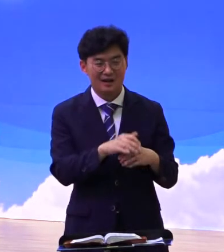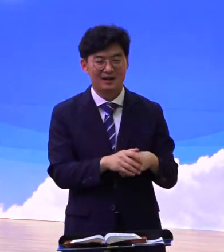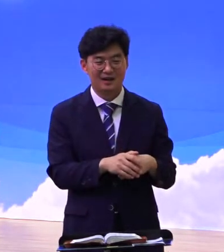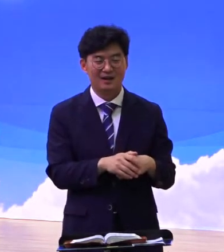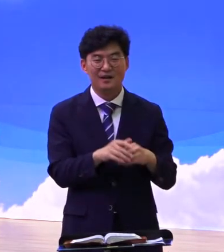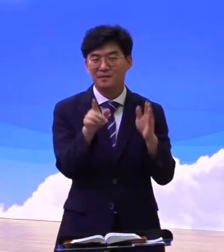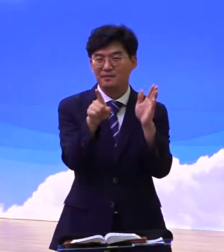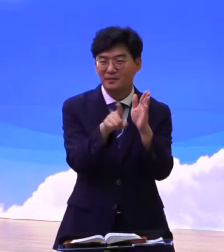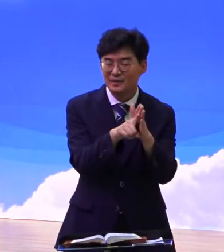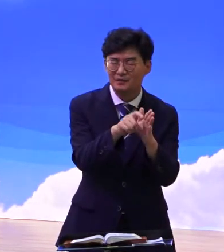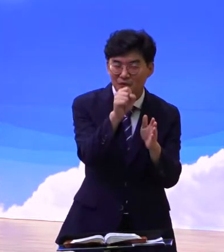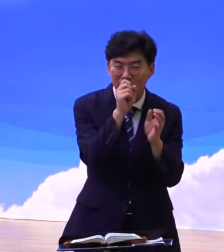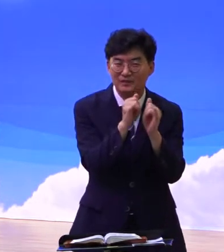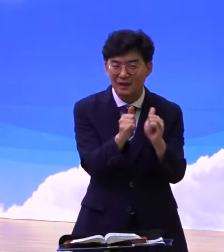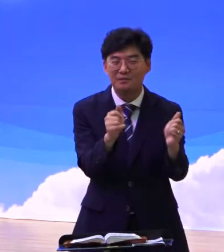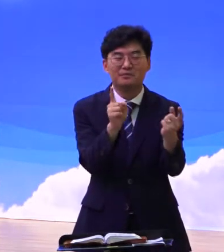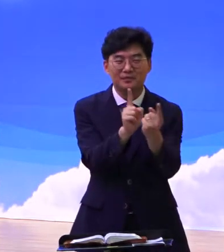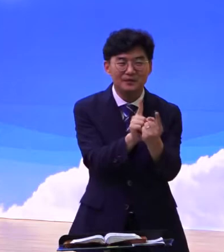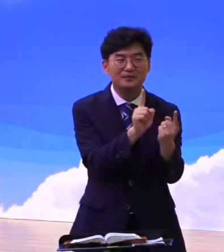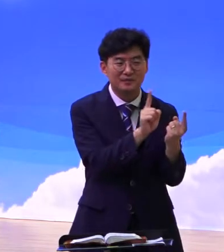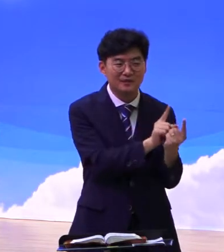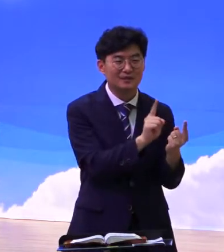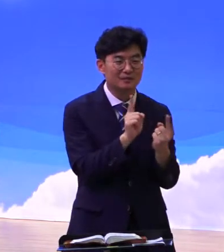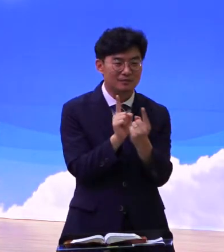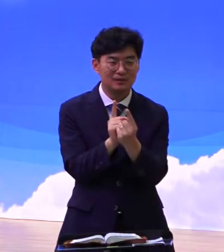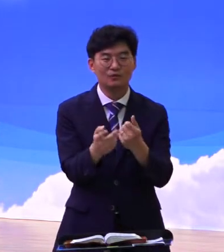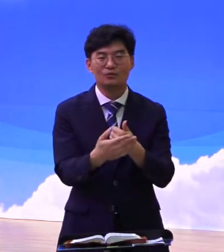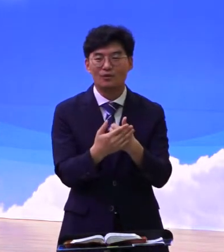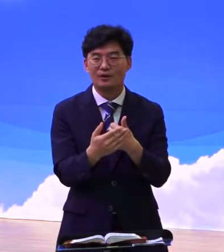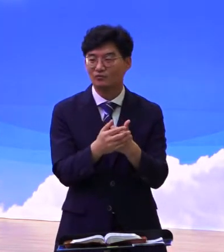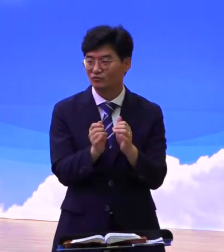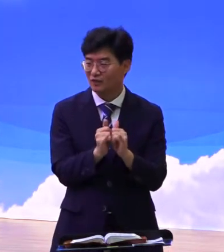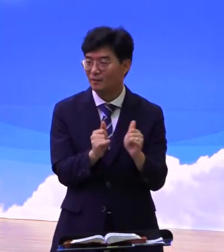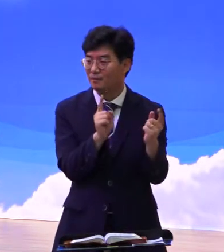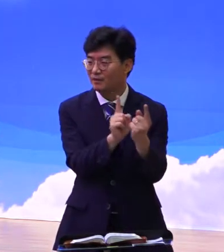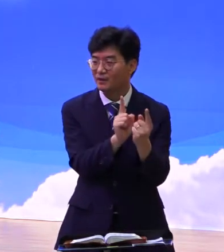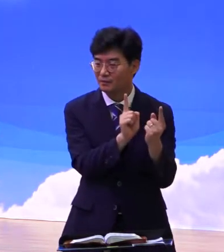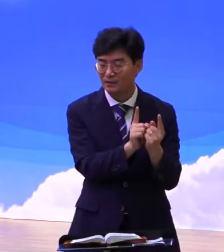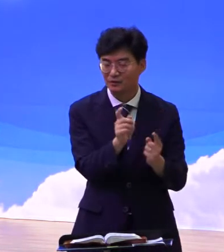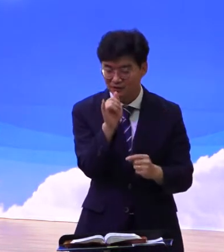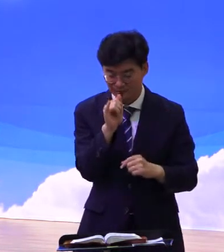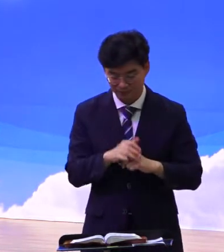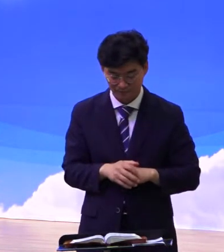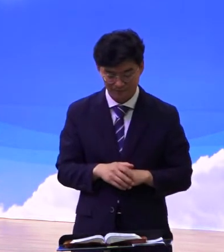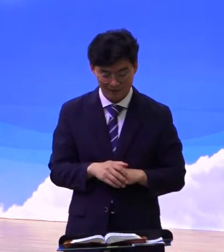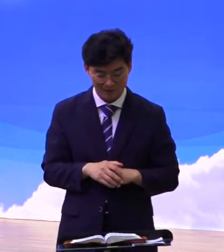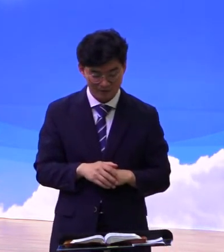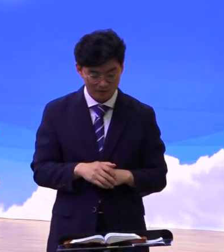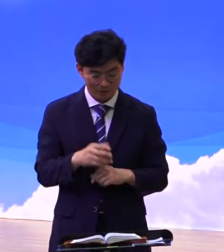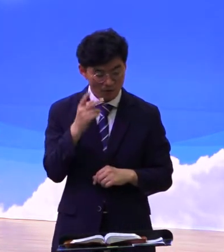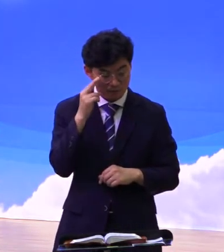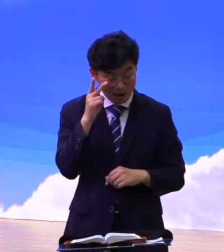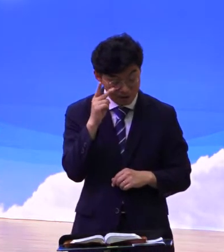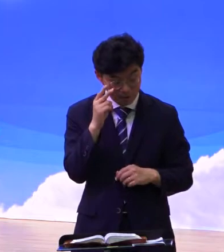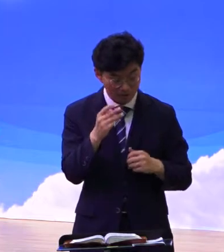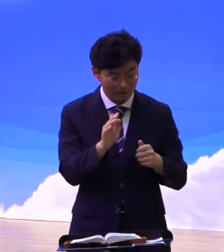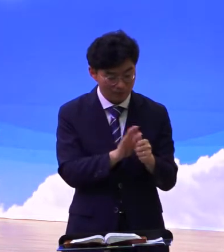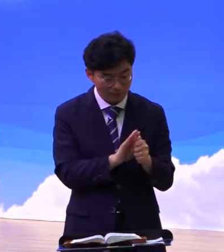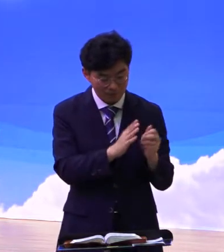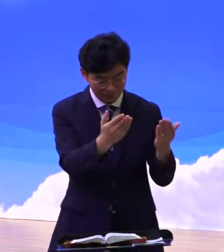좋은 사람들을 만나기도 했고 협력자들을 만나기도 했고 특별히 바울에게 대해서 굉장히 헌신적인